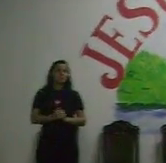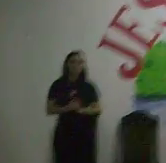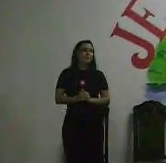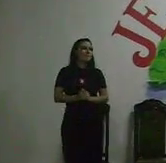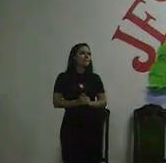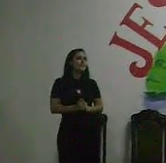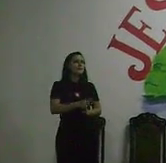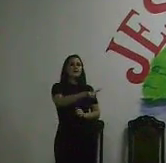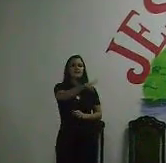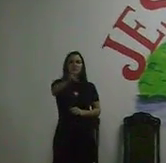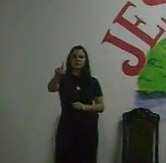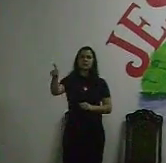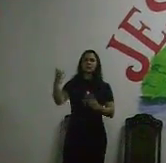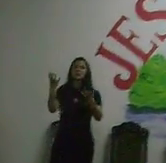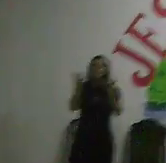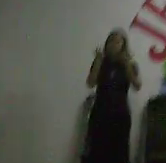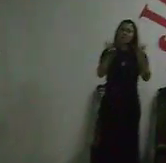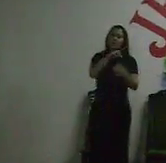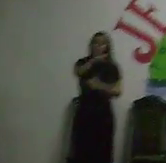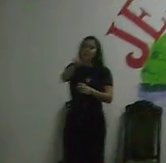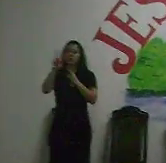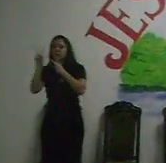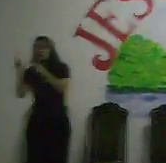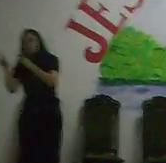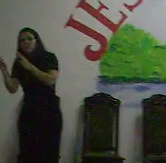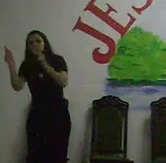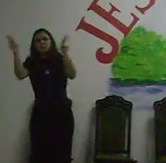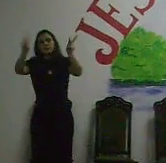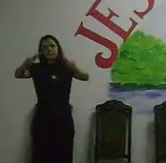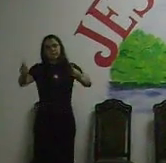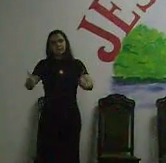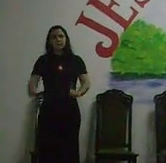Ele quer que você durma em paz.